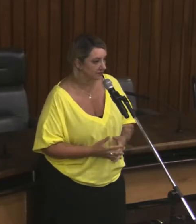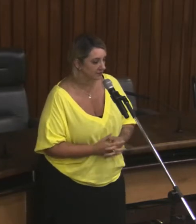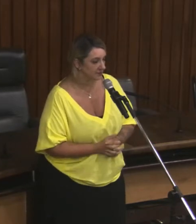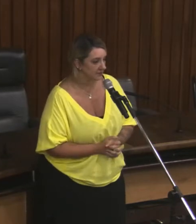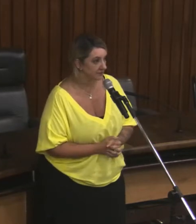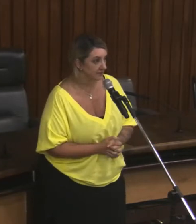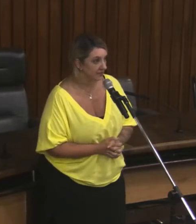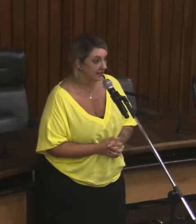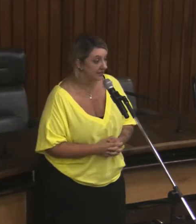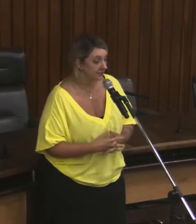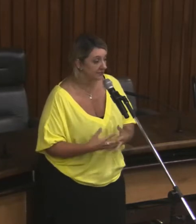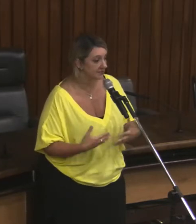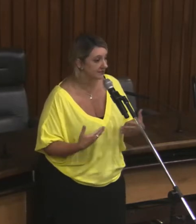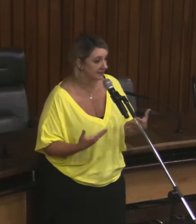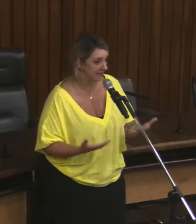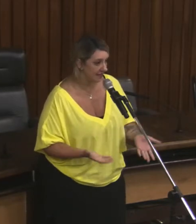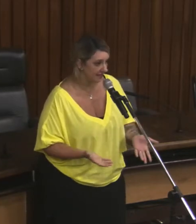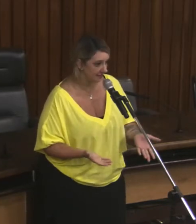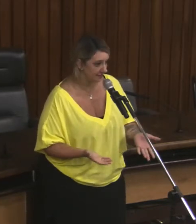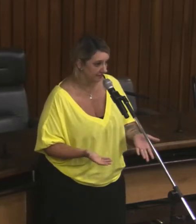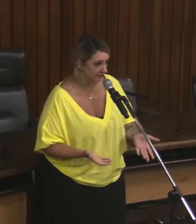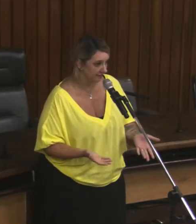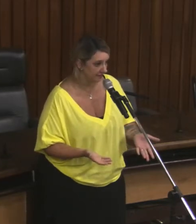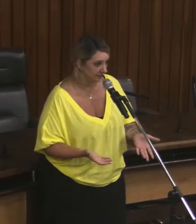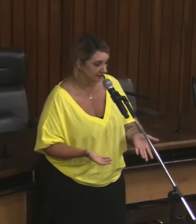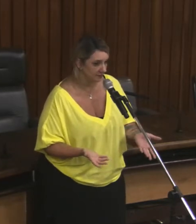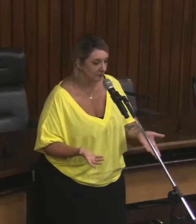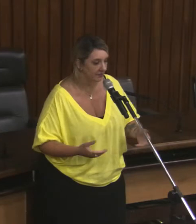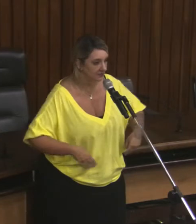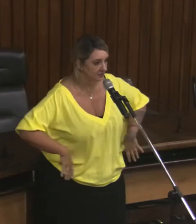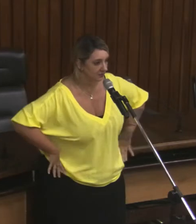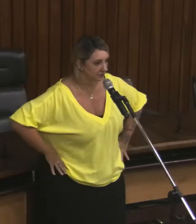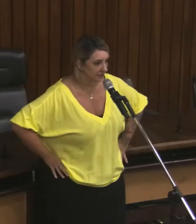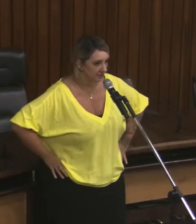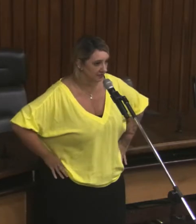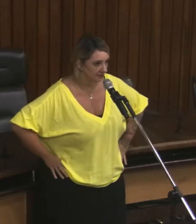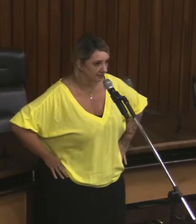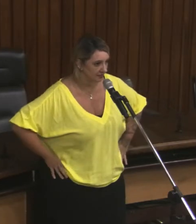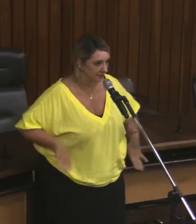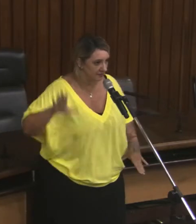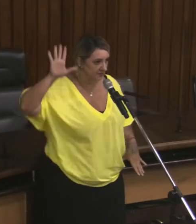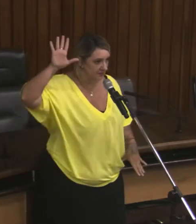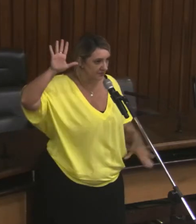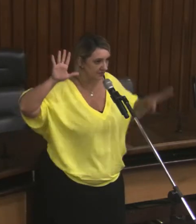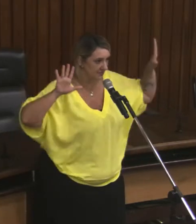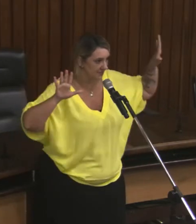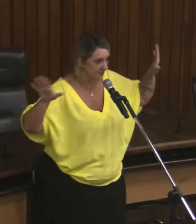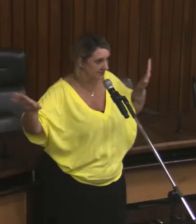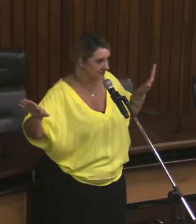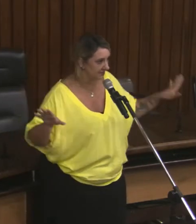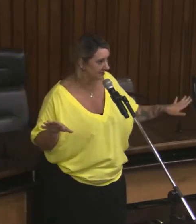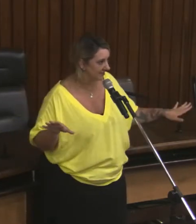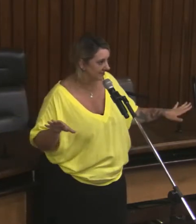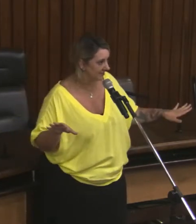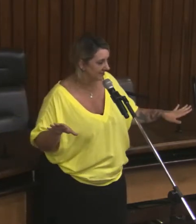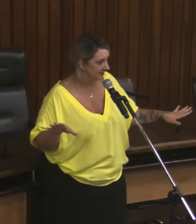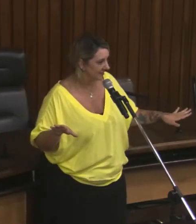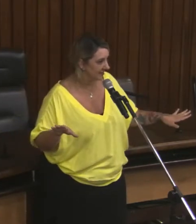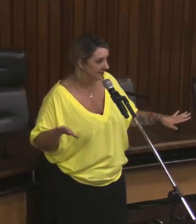vocês vão ver, a Libras é ágrafa. Então, como é que vocês vão anotar? Aí, eu faço a mãozinha assim, assim, assim. Né?